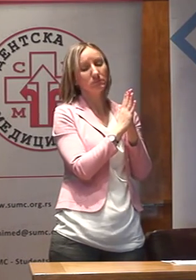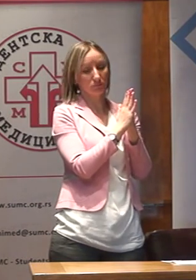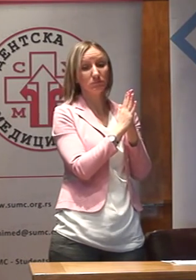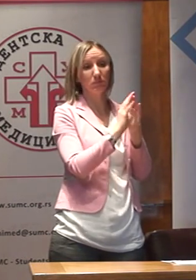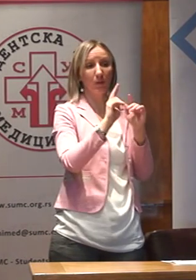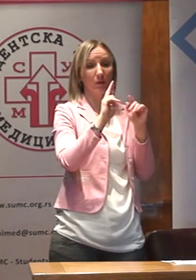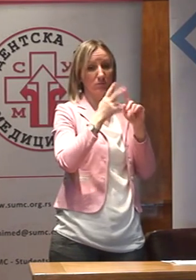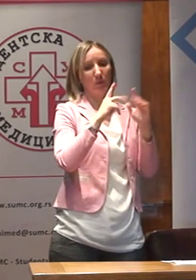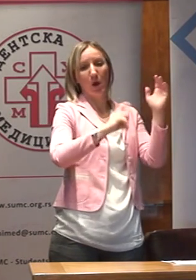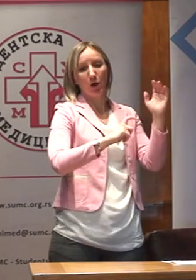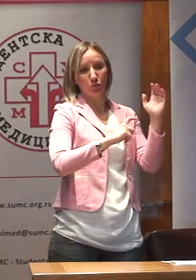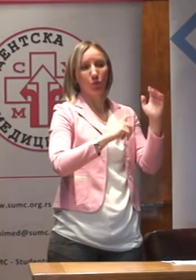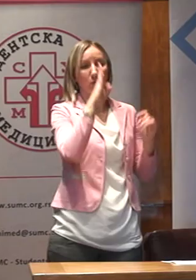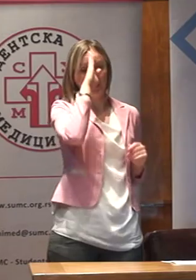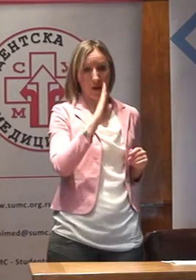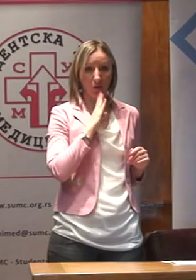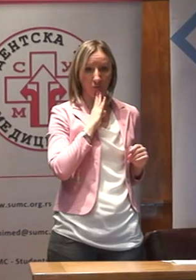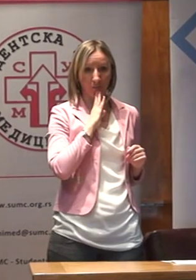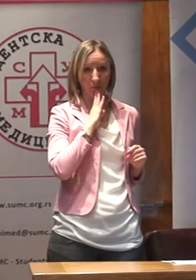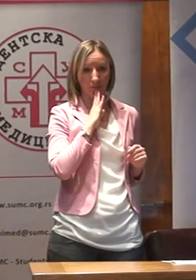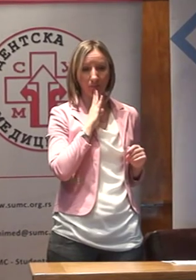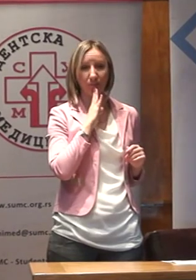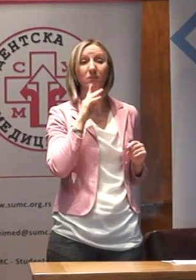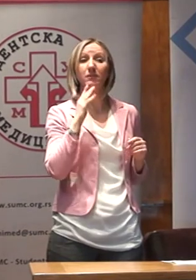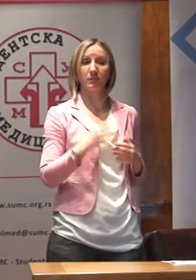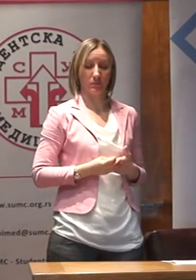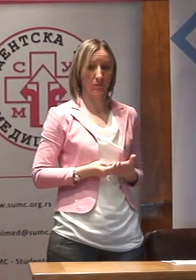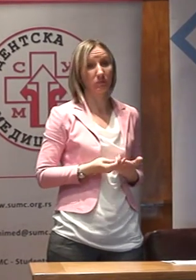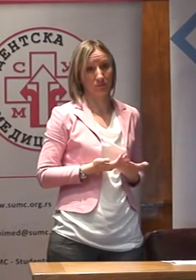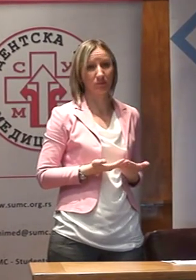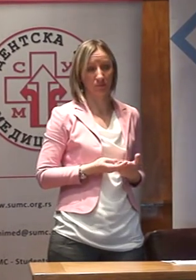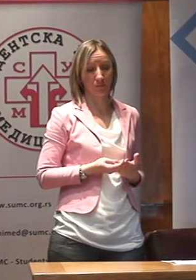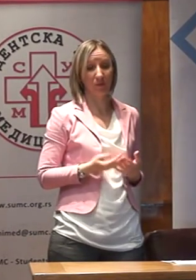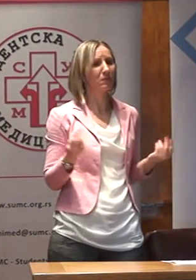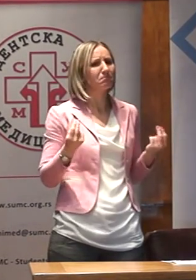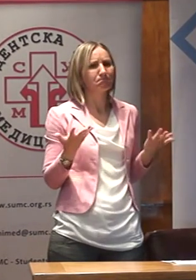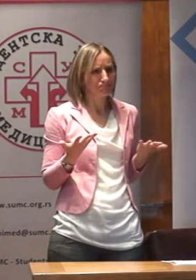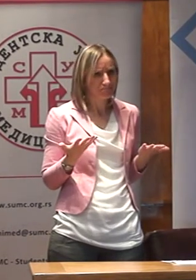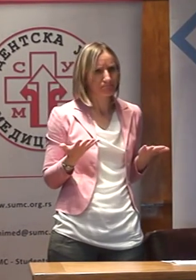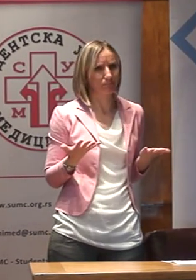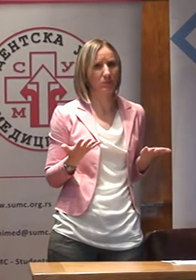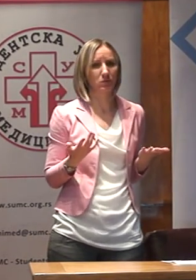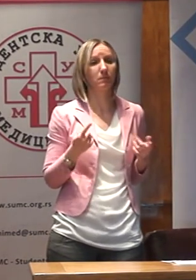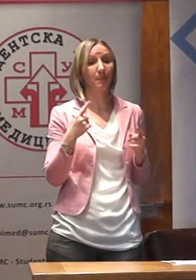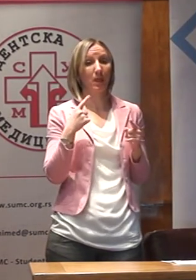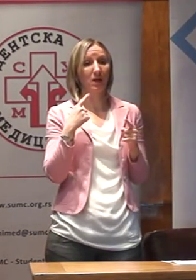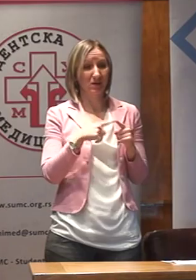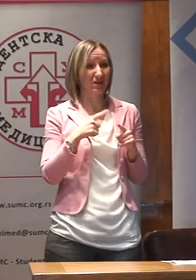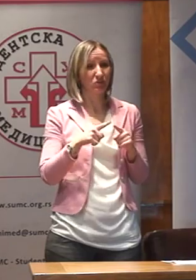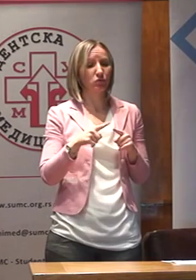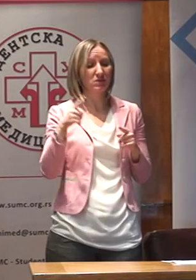koje koriste znakovni jezik. A drugo poglavlje smo posvetili nagluvim osobama. Zašto tako?